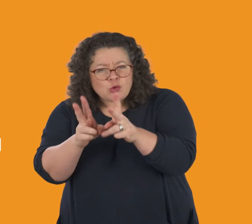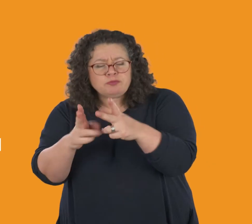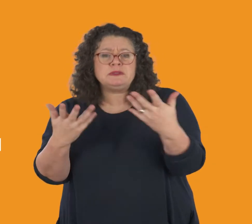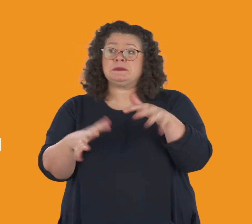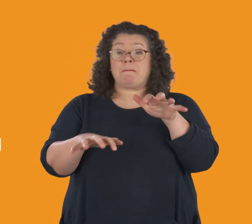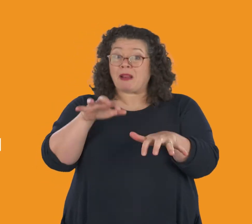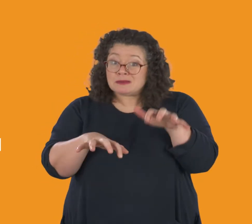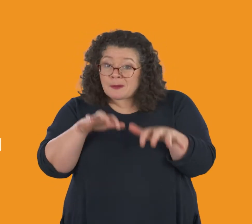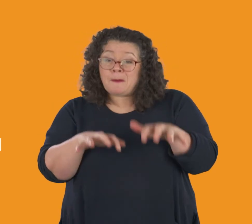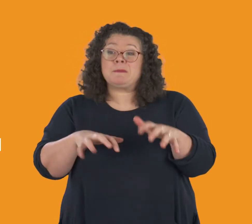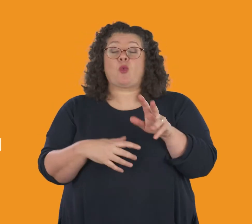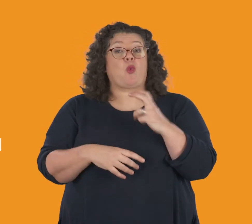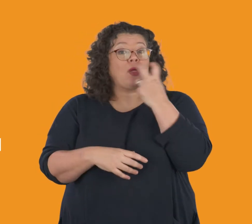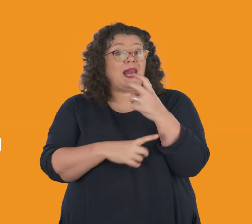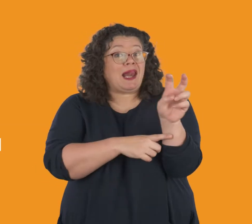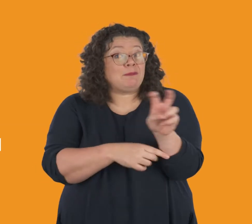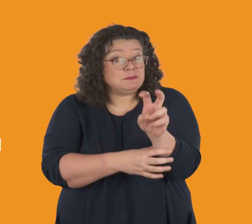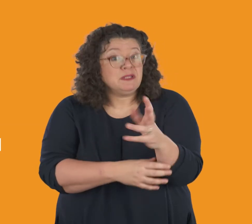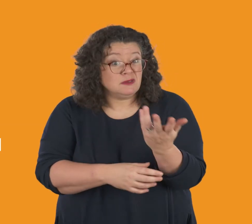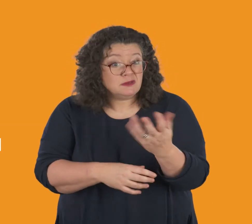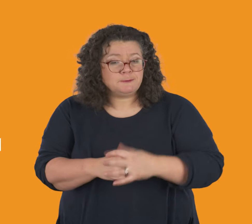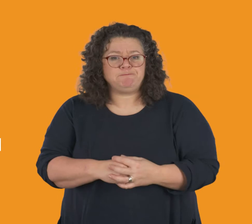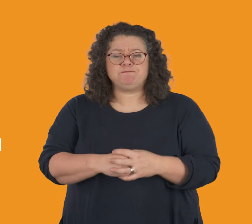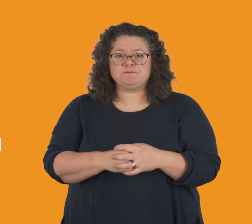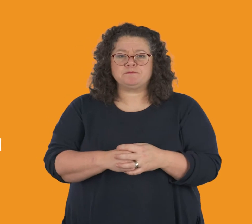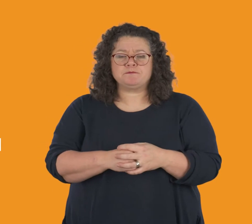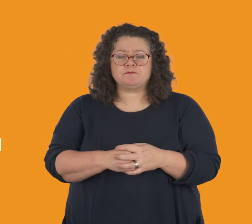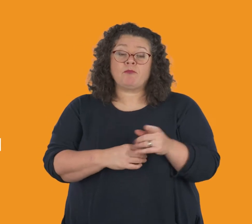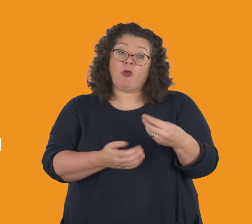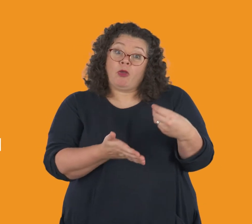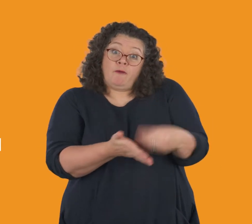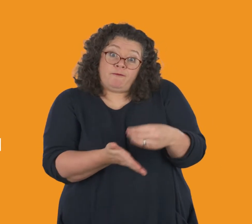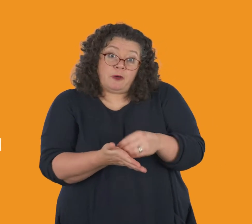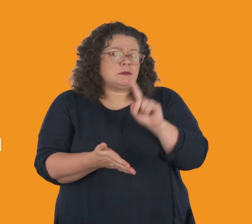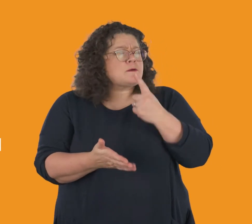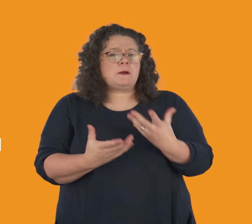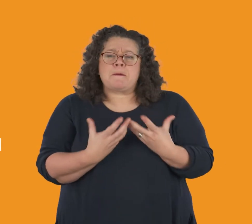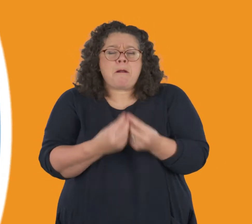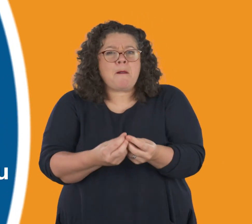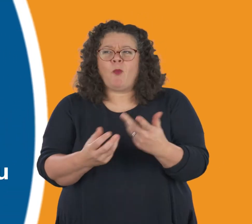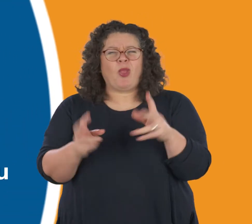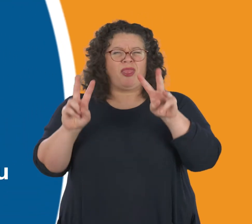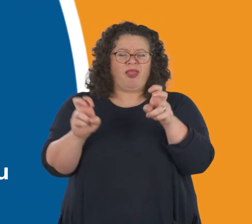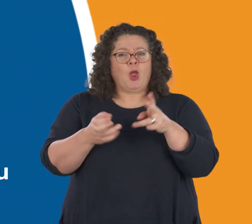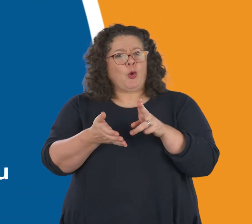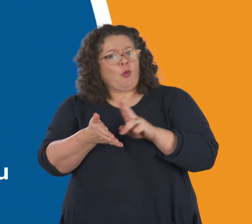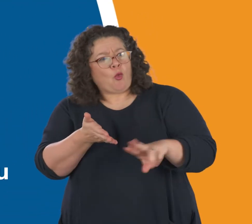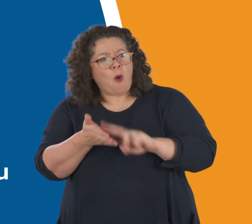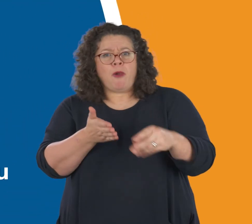BSL, cyfieithwyr, palanteipwyr a siaradwyr gwefusau. Ni all y Gronfa eich cynorthwyo